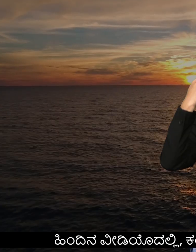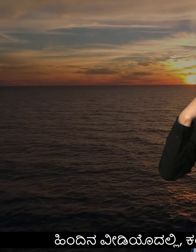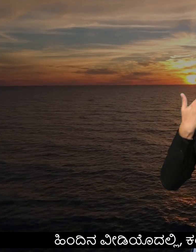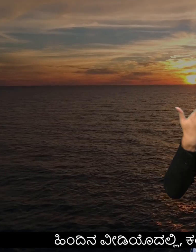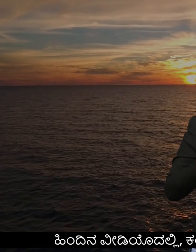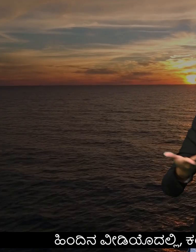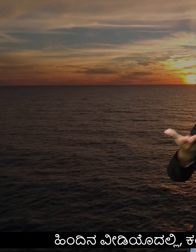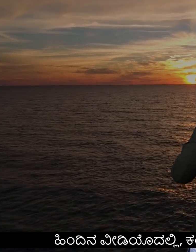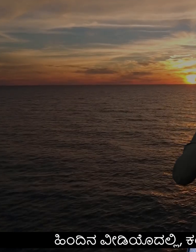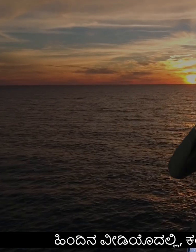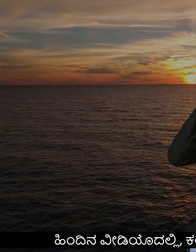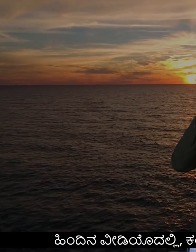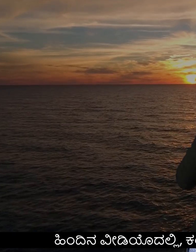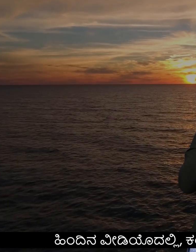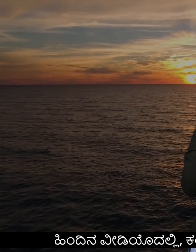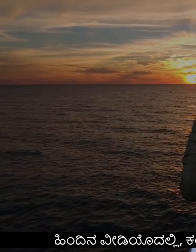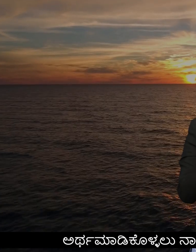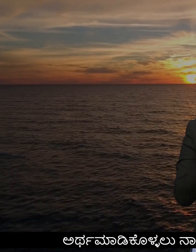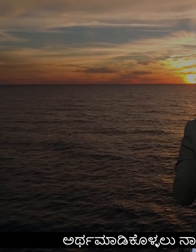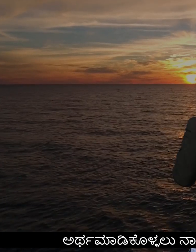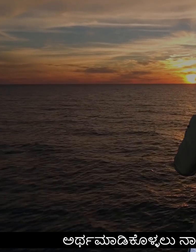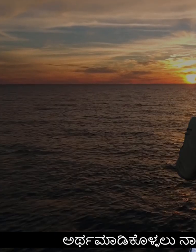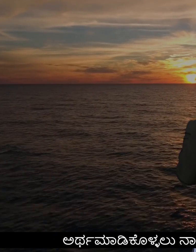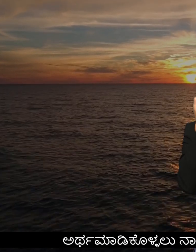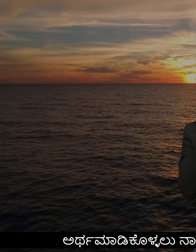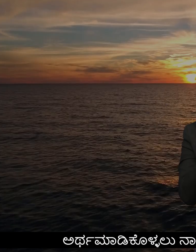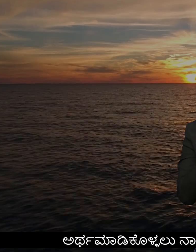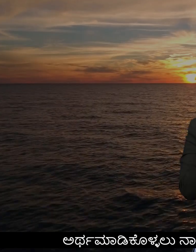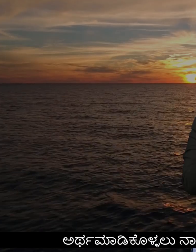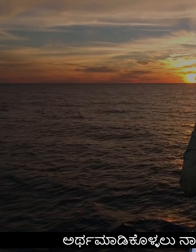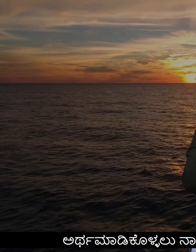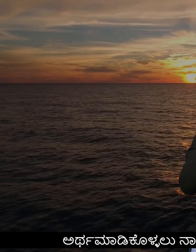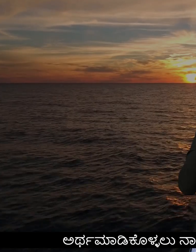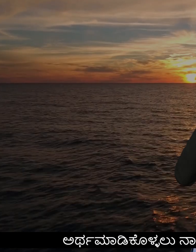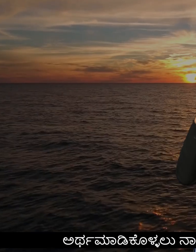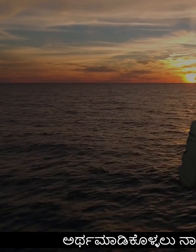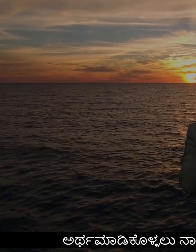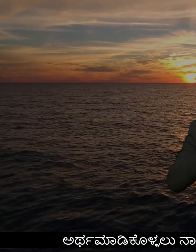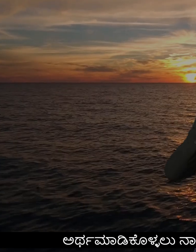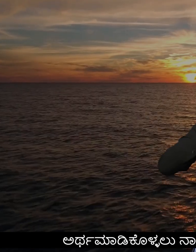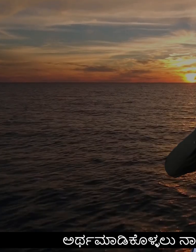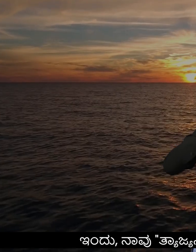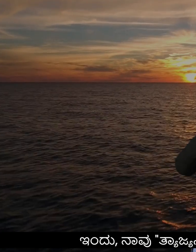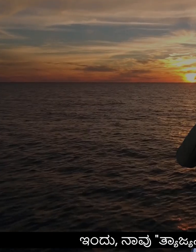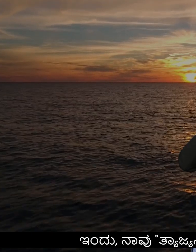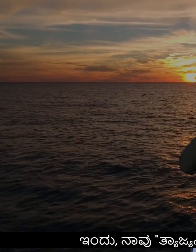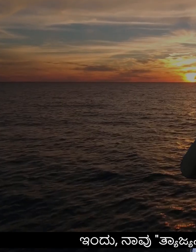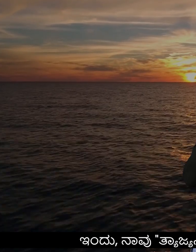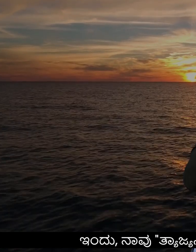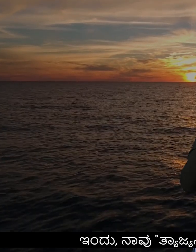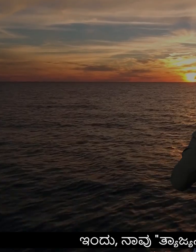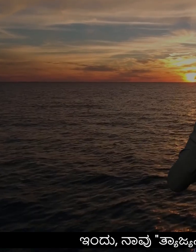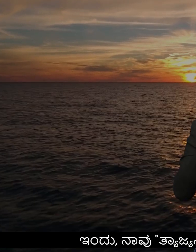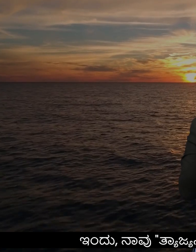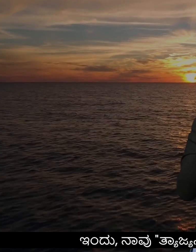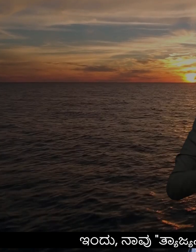ನೀರನ್ನು ಸಂರಕ್ಷಿಸುವ ವಿಧಾನವನ್ನು ಅರ್ಥ ಮಾಡಿಕೊಳ್ಳುವಲ್ಲಿ ನಾವು ಒಂದು ಚಟುವಟಿಕೆಯನ್ನು ಕಲಿತಿದ್ದೇವೆ. ಇಂದು